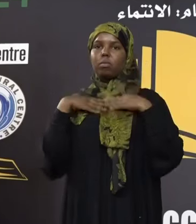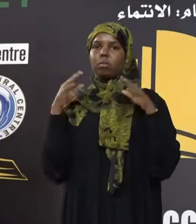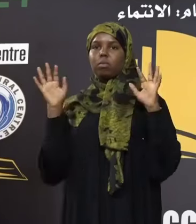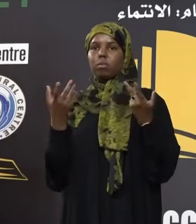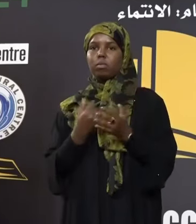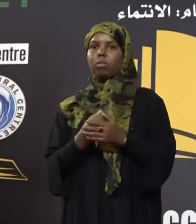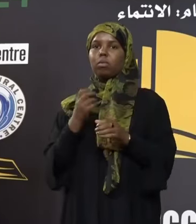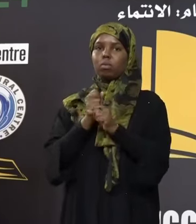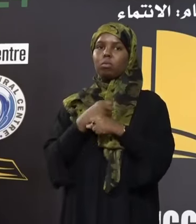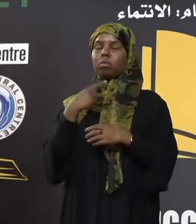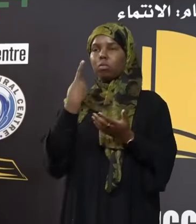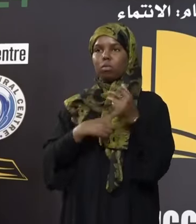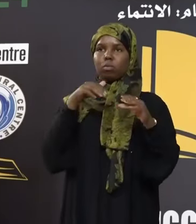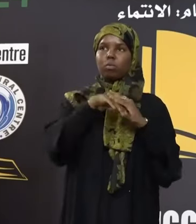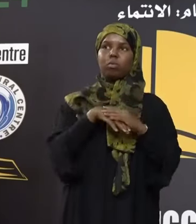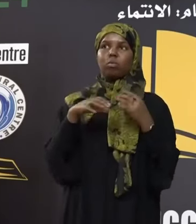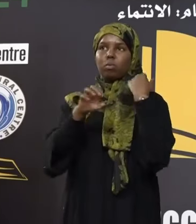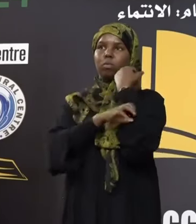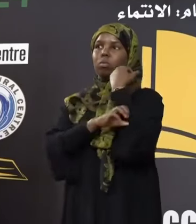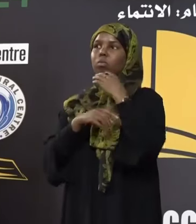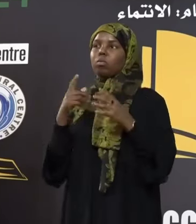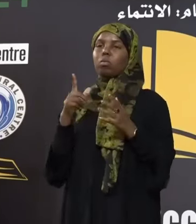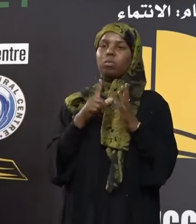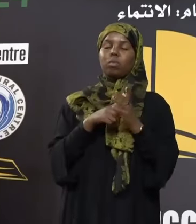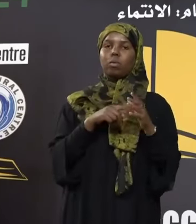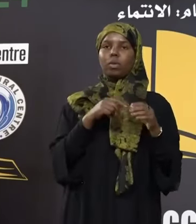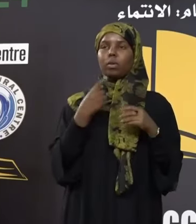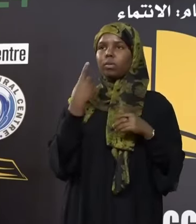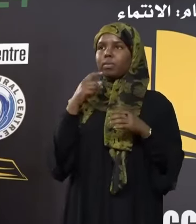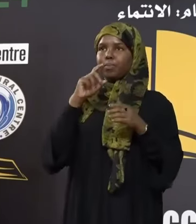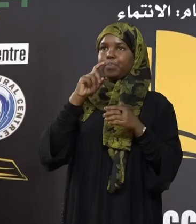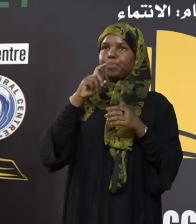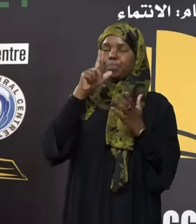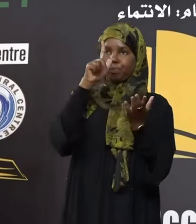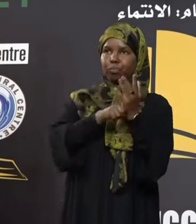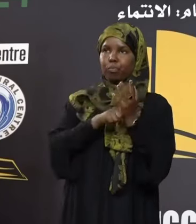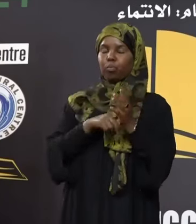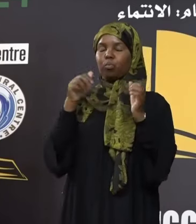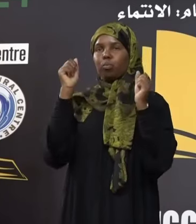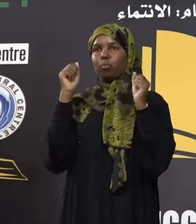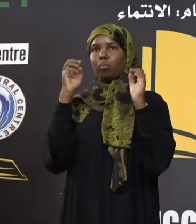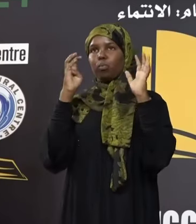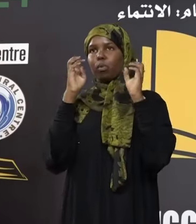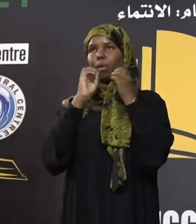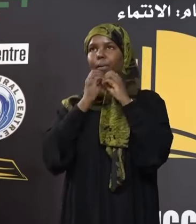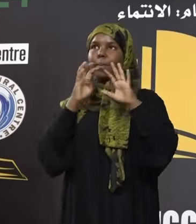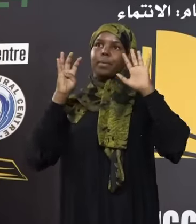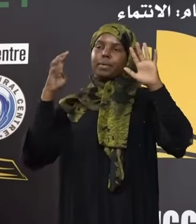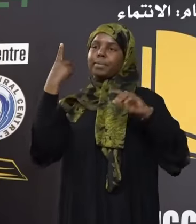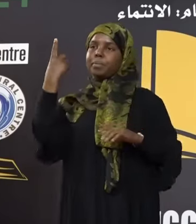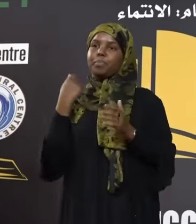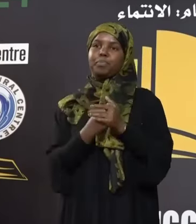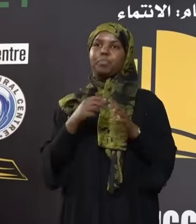yeelay waxaa ka mid ah dalka waxaa lagu xagaa xeer number 91 xeerka 29aad iyo xeerka